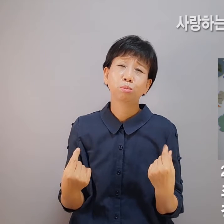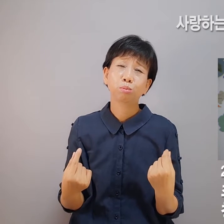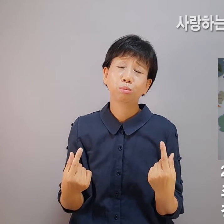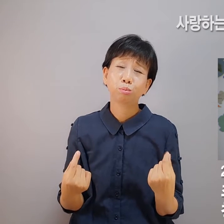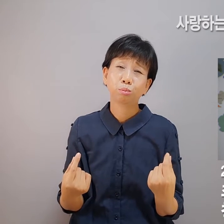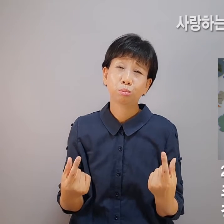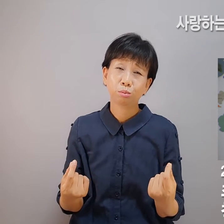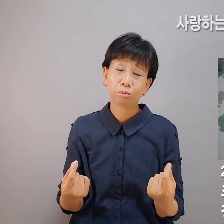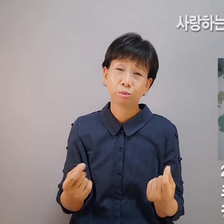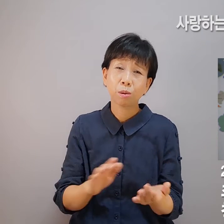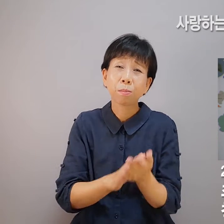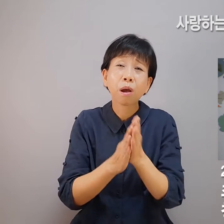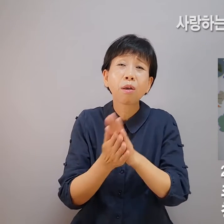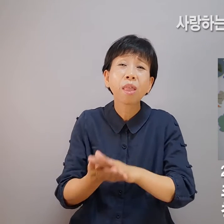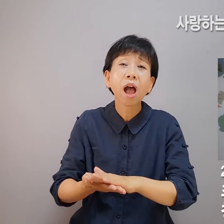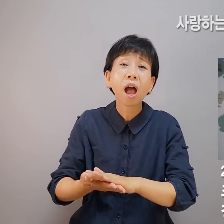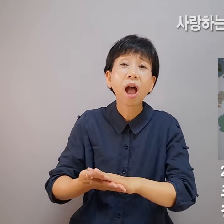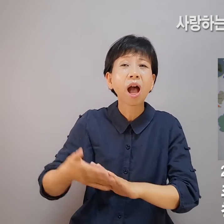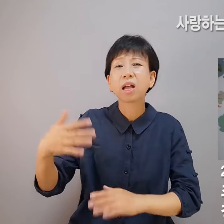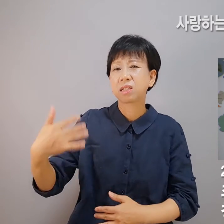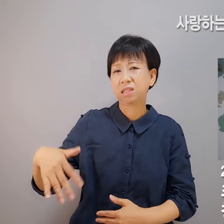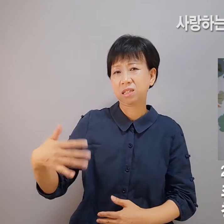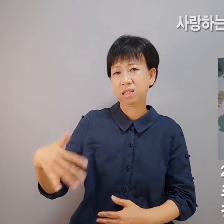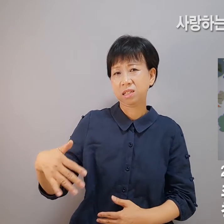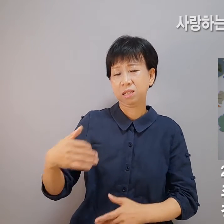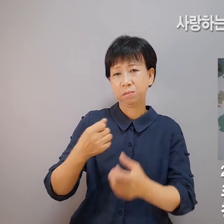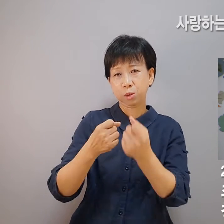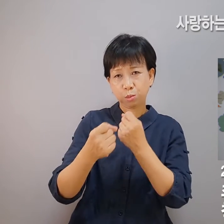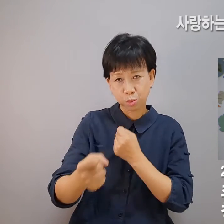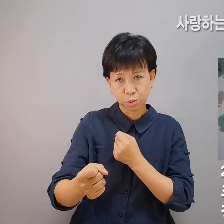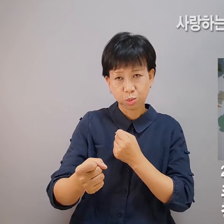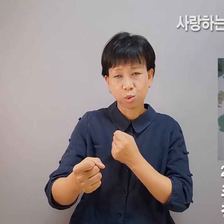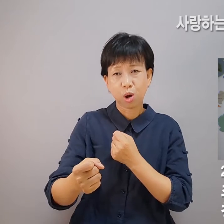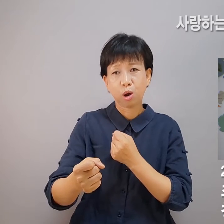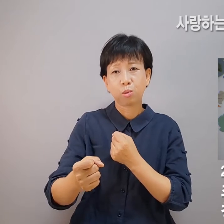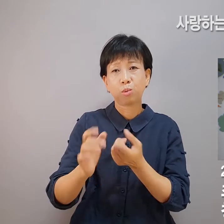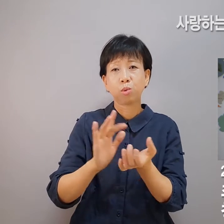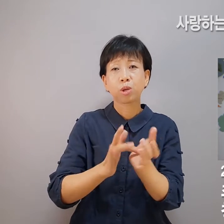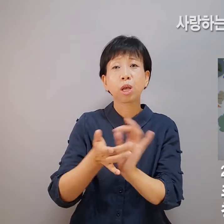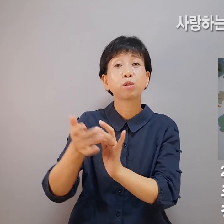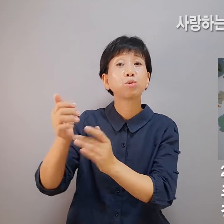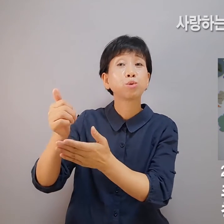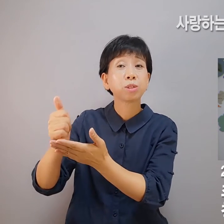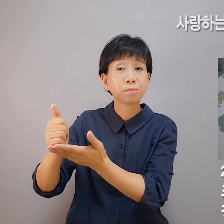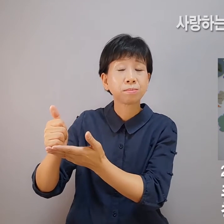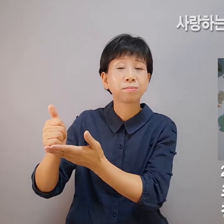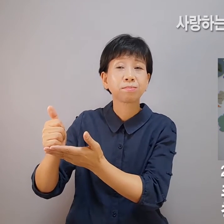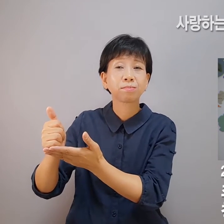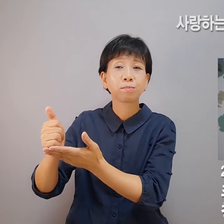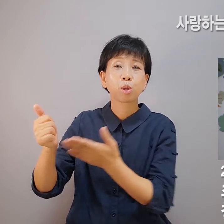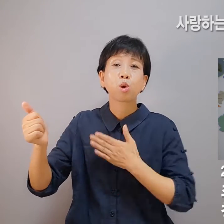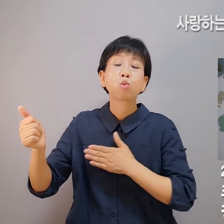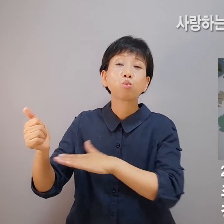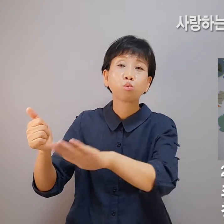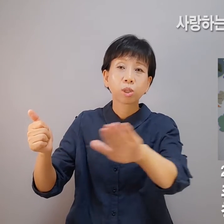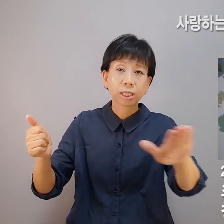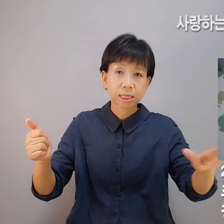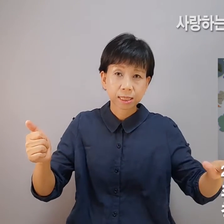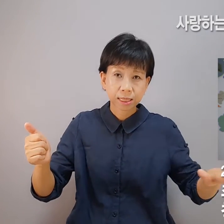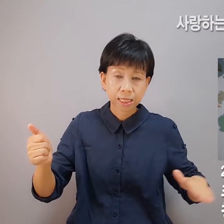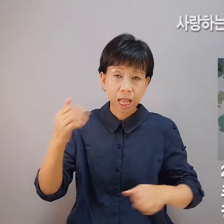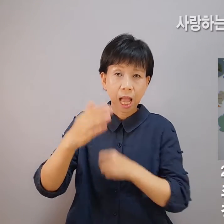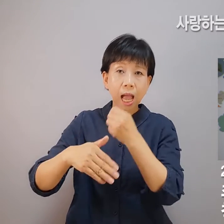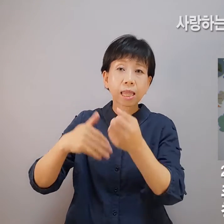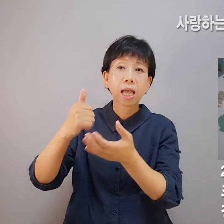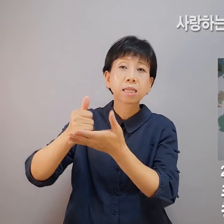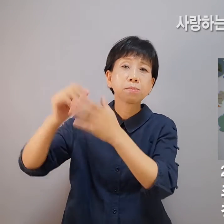변화된 삶이 아닌 거죠. 그럼에도 불구하고 예수님께서 우리를 하나님의